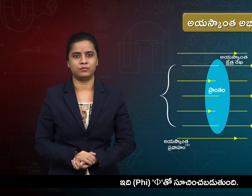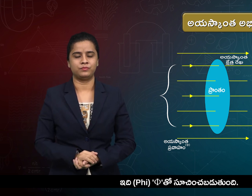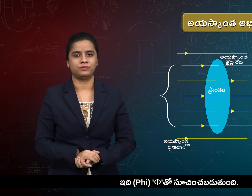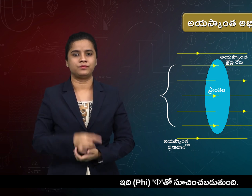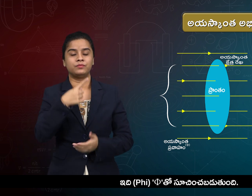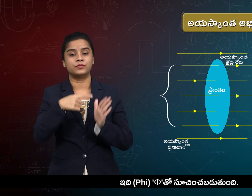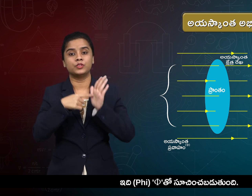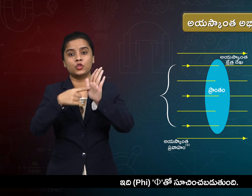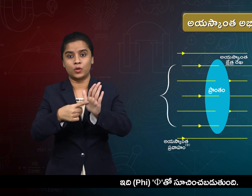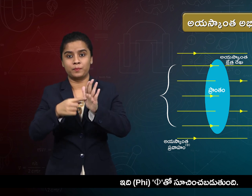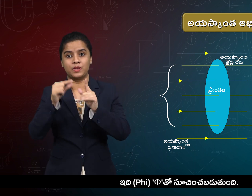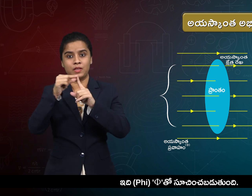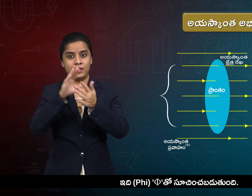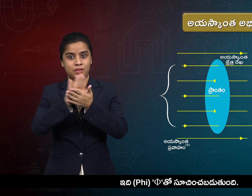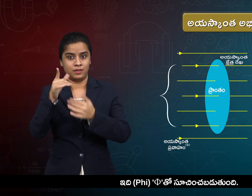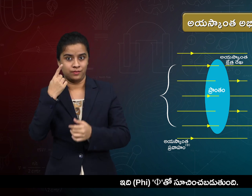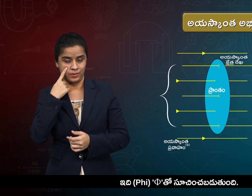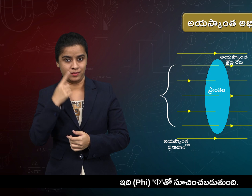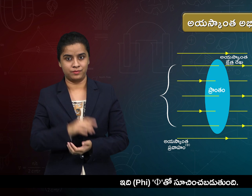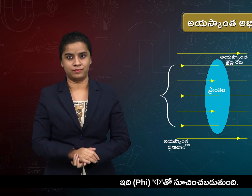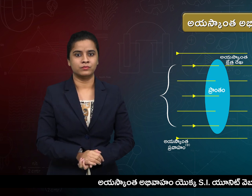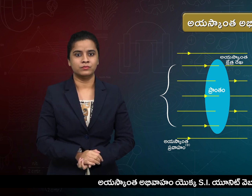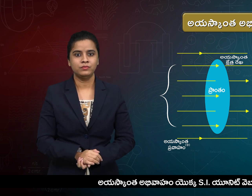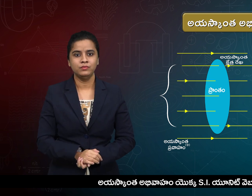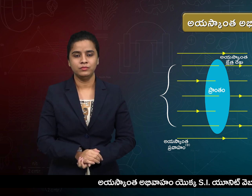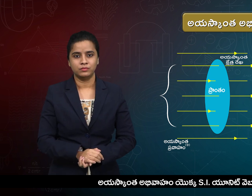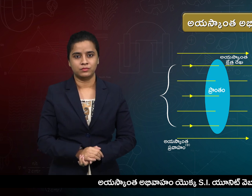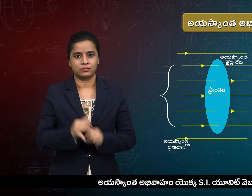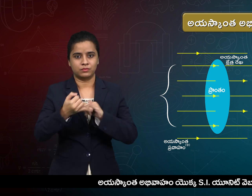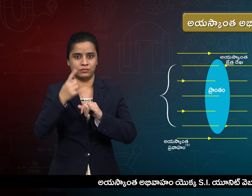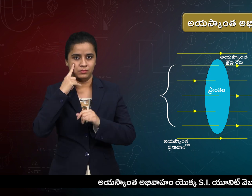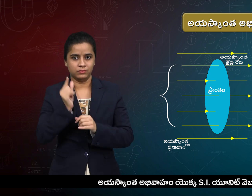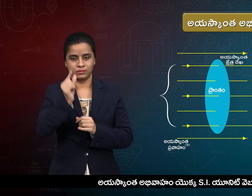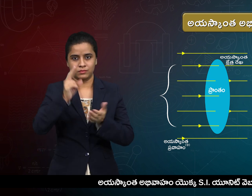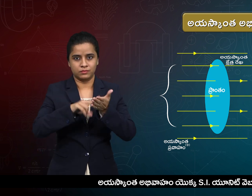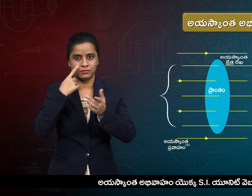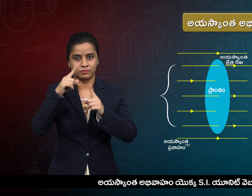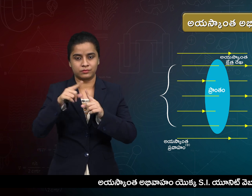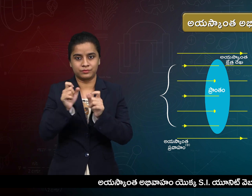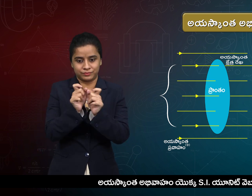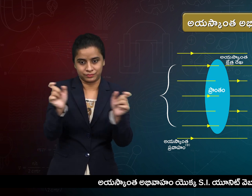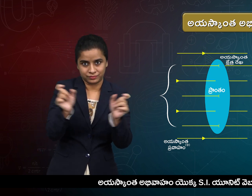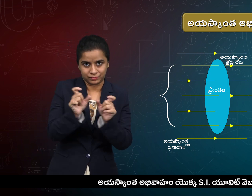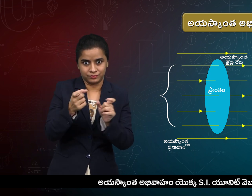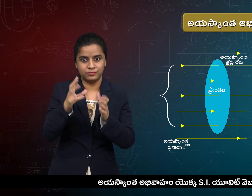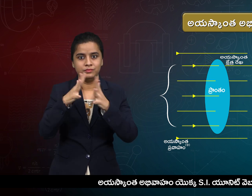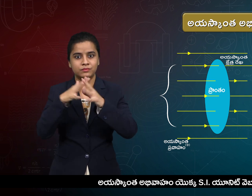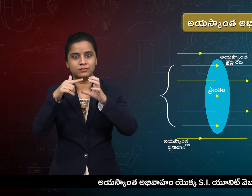ఇది పైతో సూచించబడుతుంది. అయస్కాంత అభివాహం యొక్క SI యూనిట్ వెబర్.